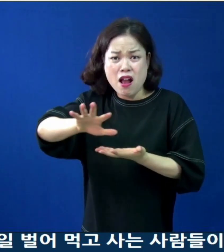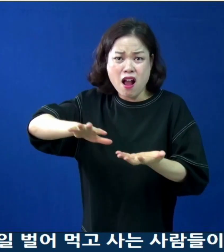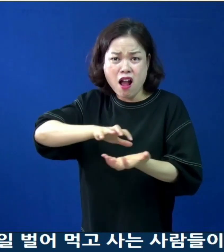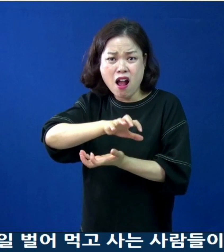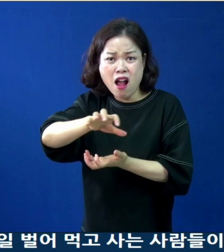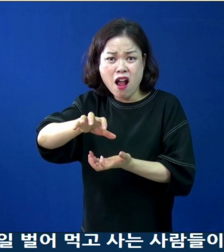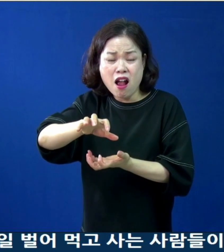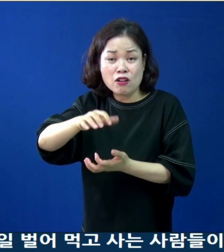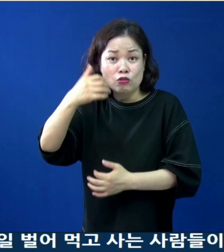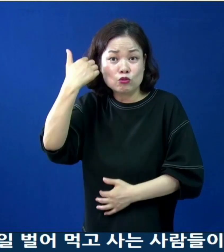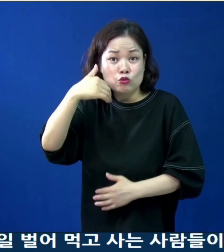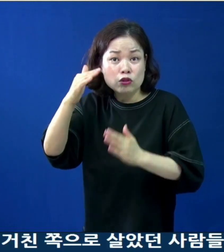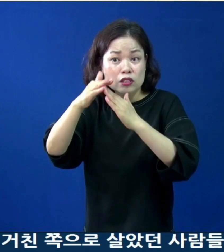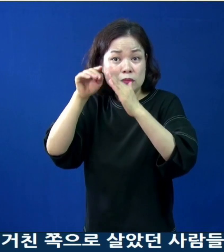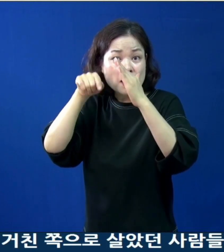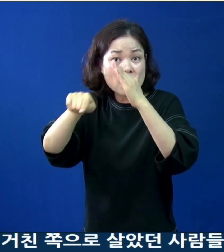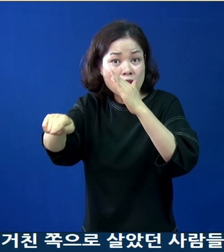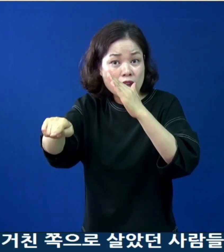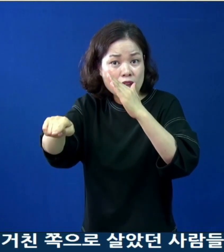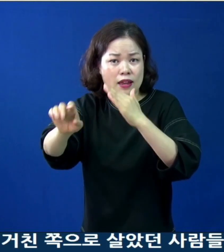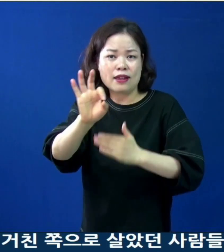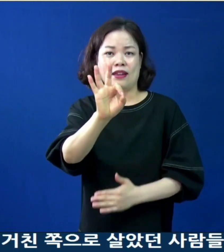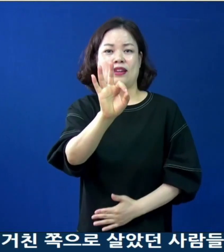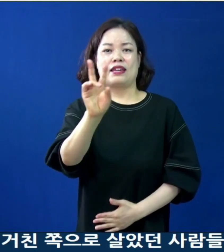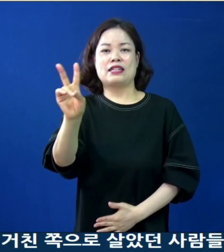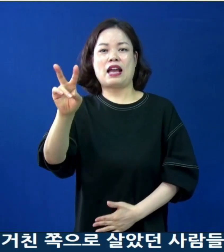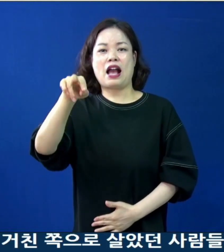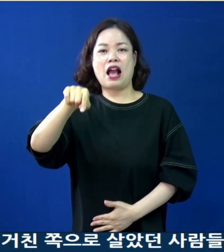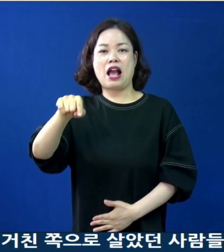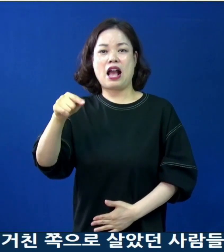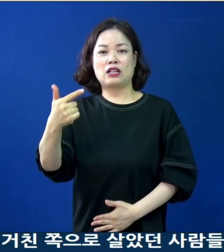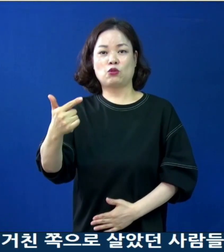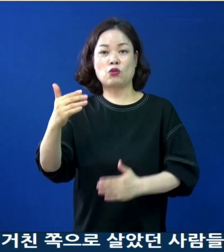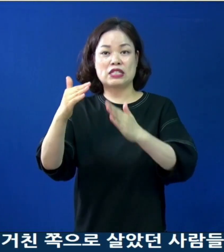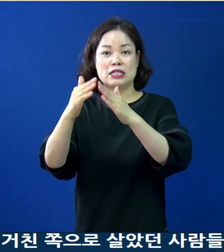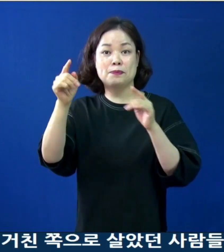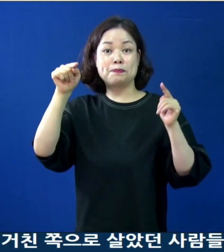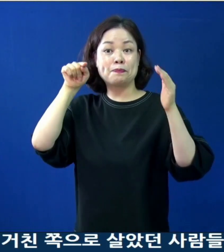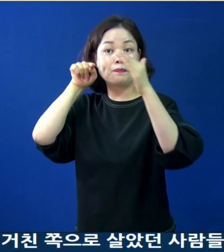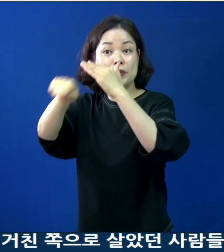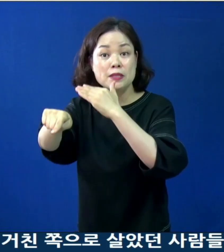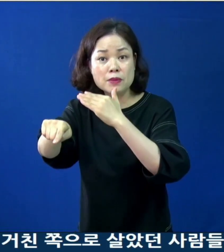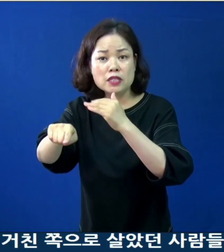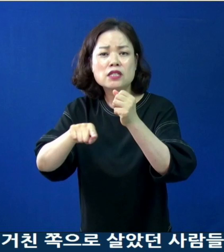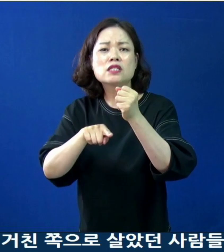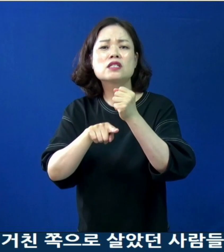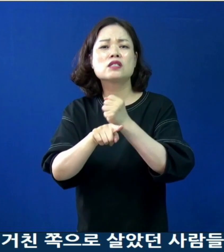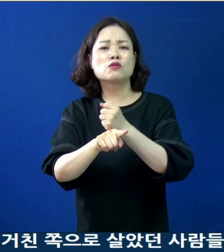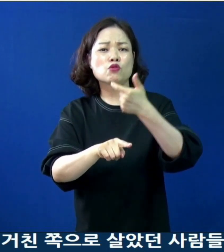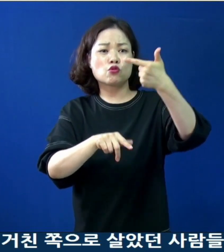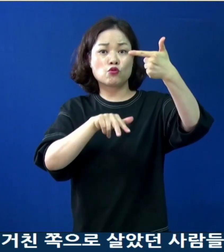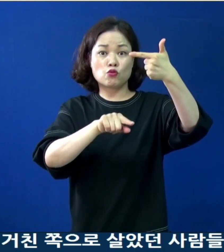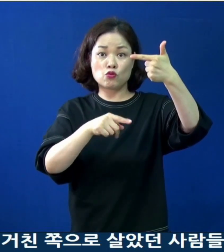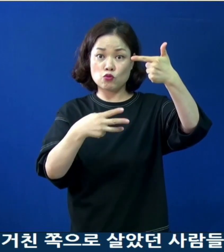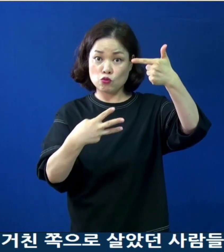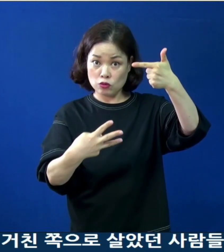하여 누구의 집에 갑니까? 야손의 집에 침입하는데 그 이유는 6절을